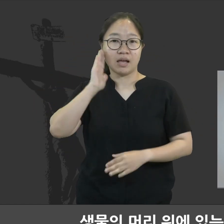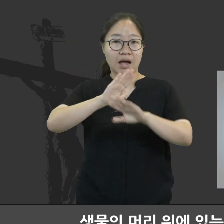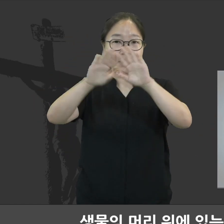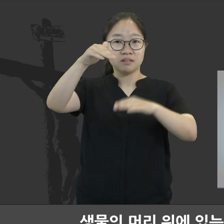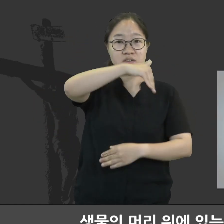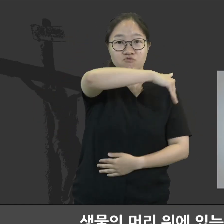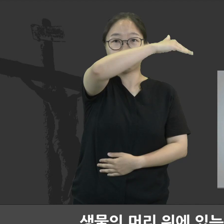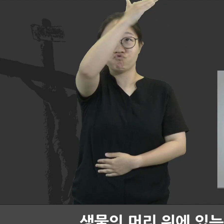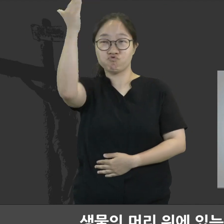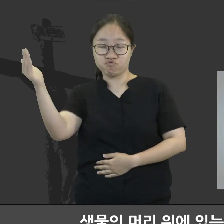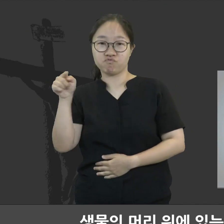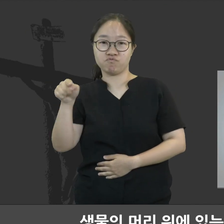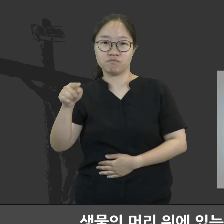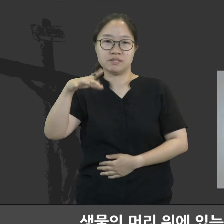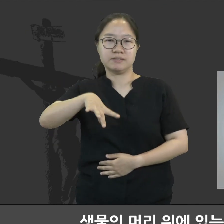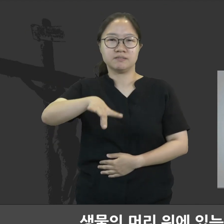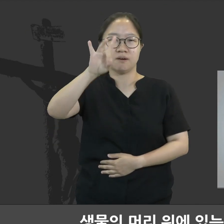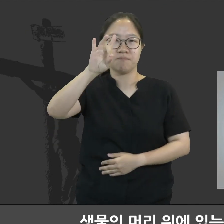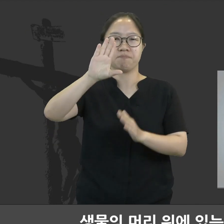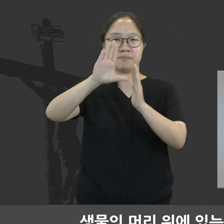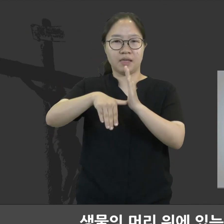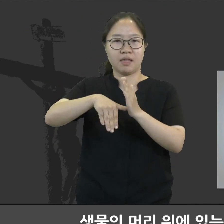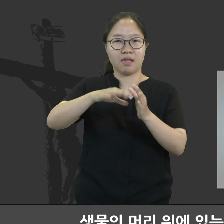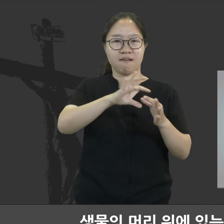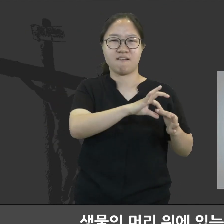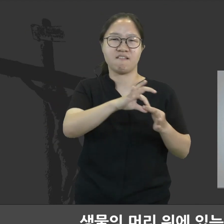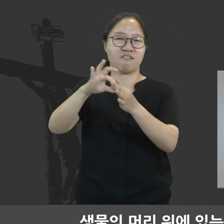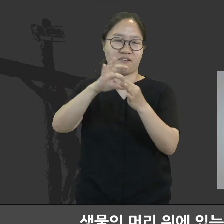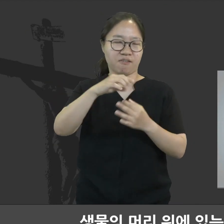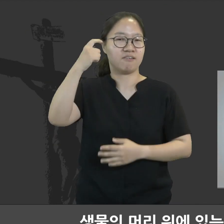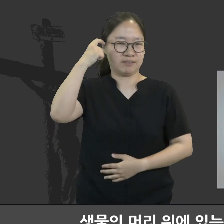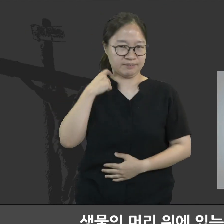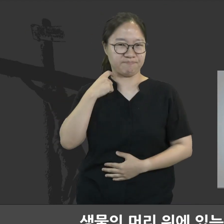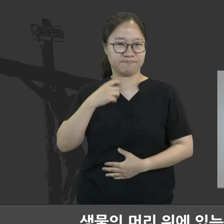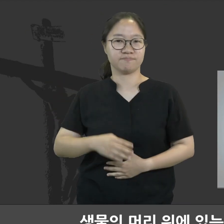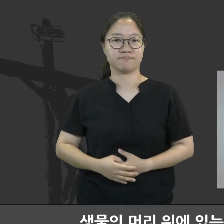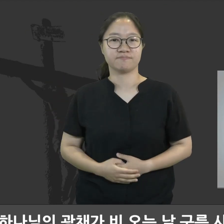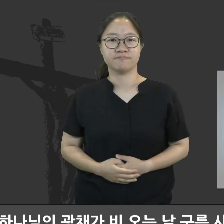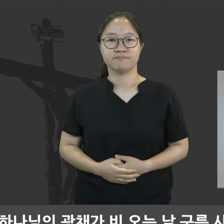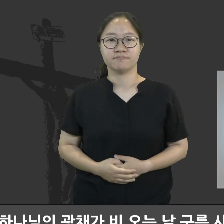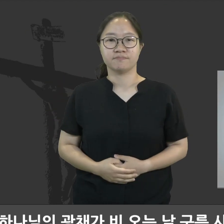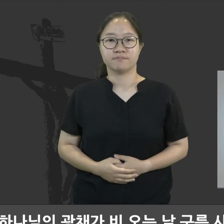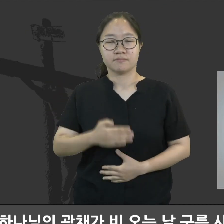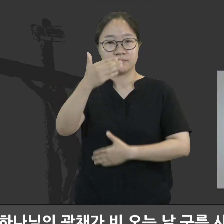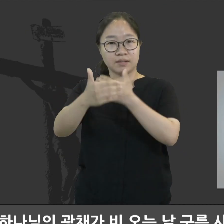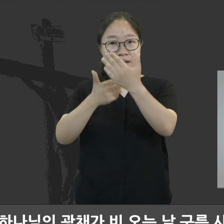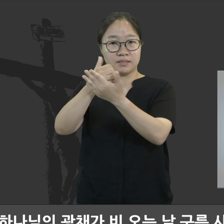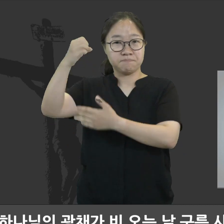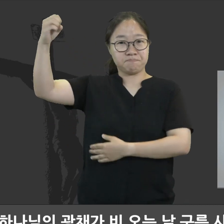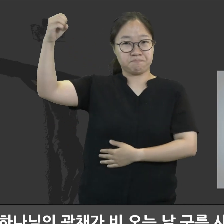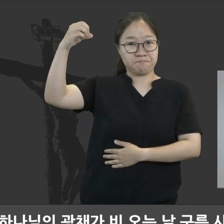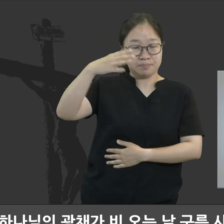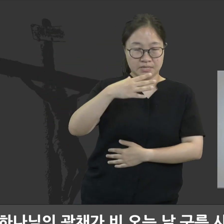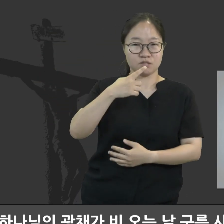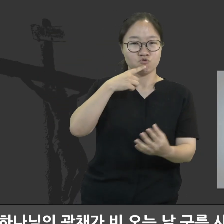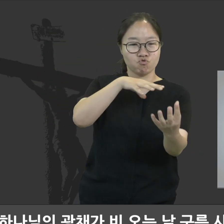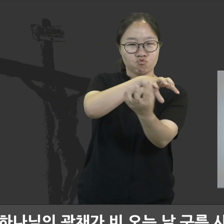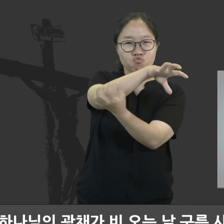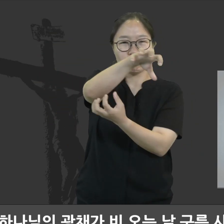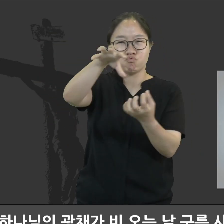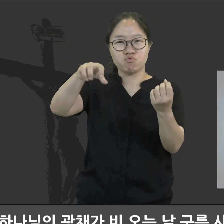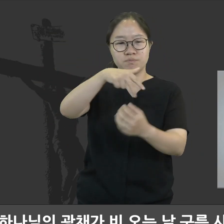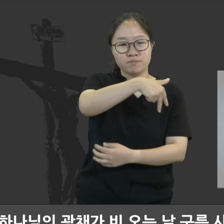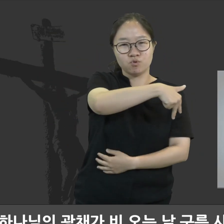있는 궁창은 창조 때에 나타난 궁창과 연결됩니다. 하나님의 광채가 비 오는 날 구름